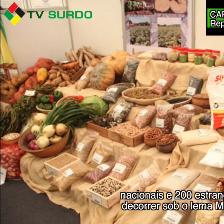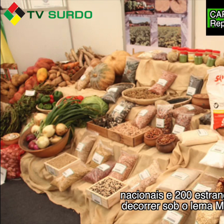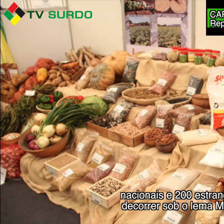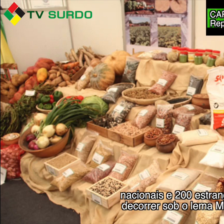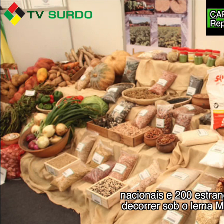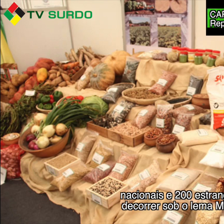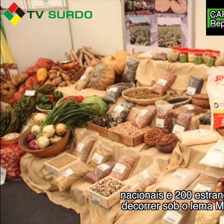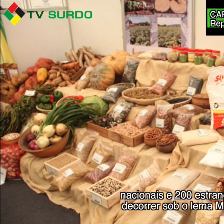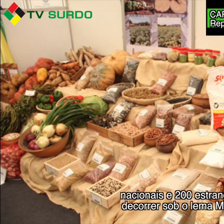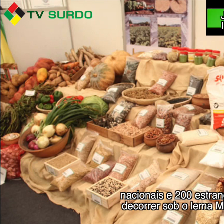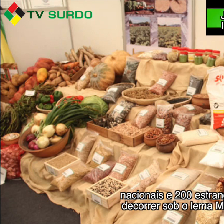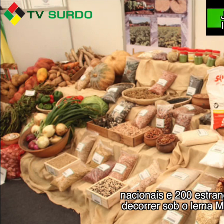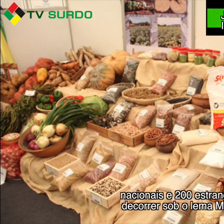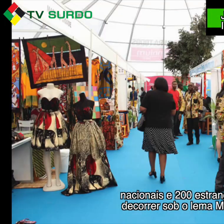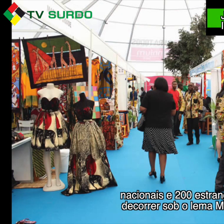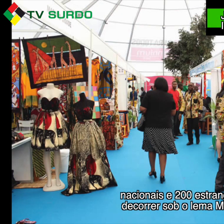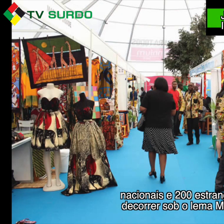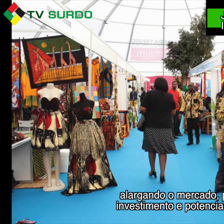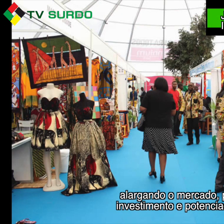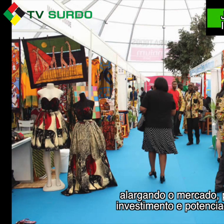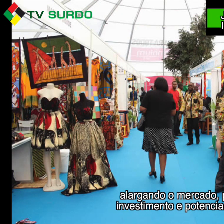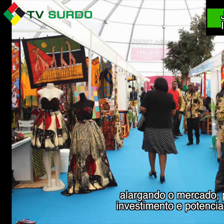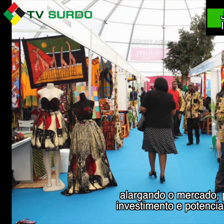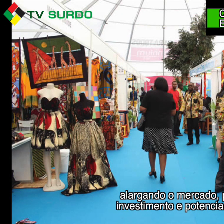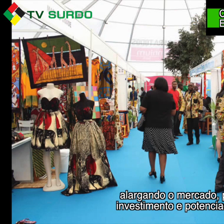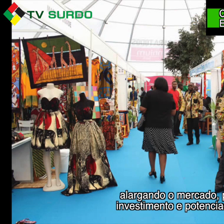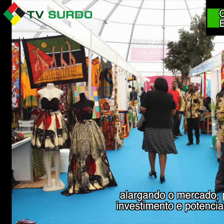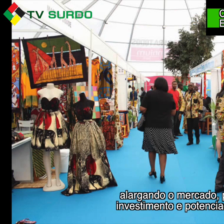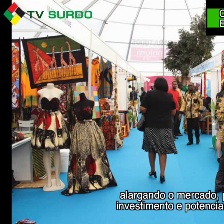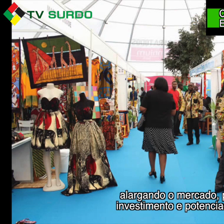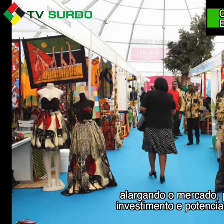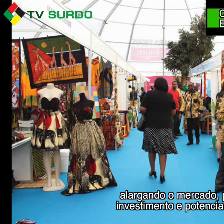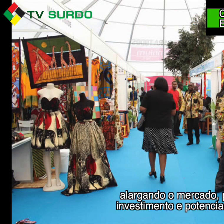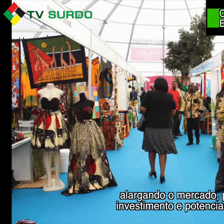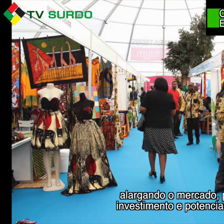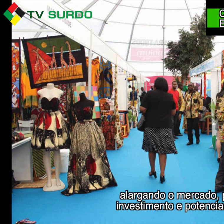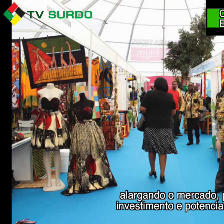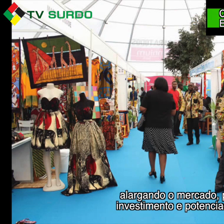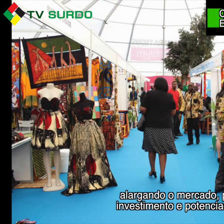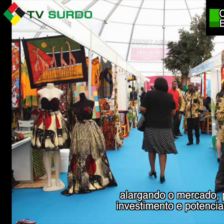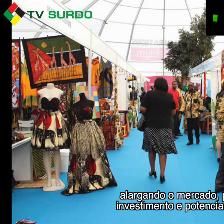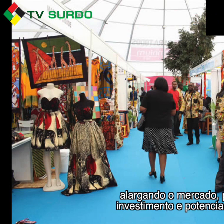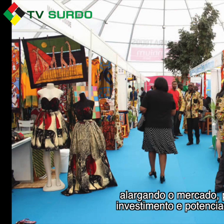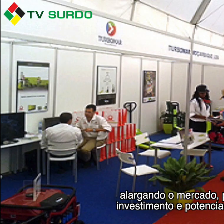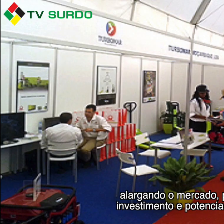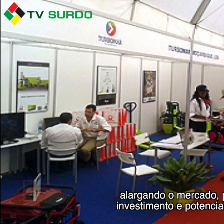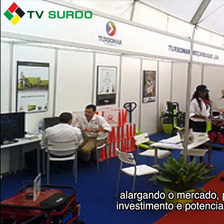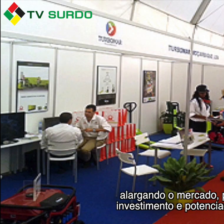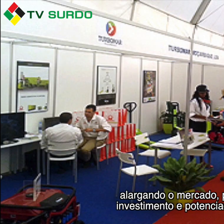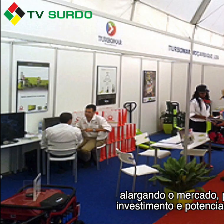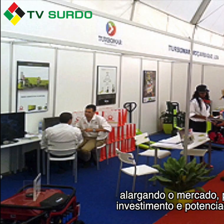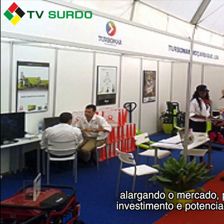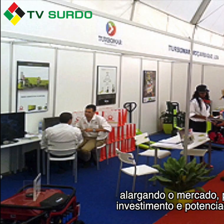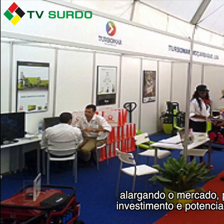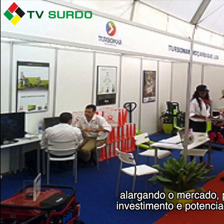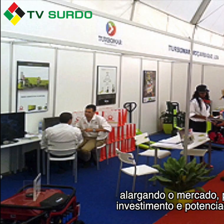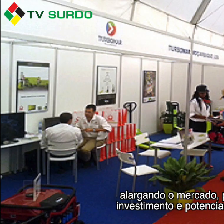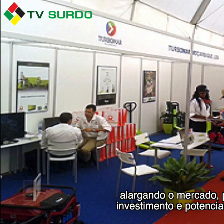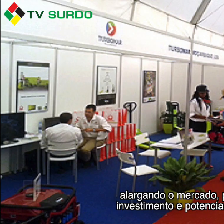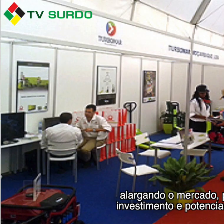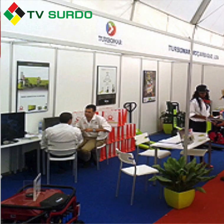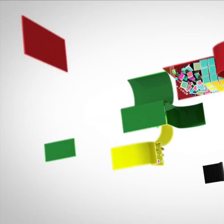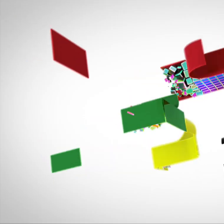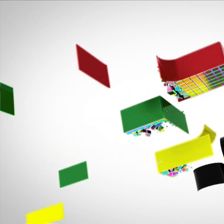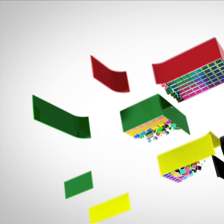decorrer sob o lema Moçambique, alargando o mercado, promovendo investimento e potenciando parcerias.